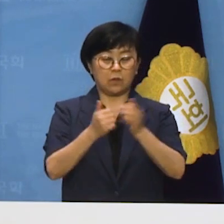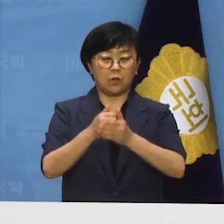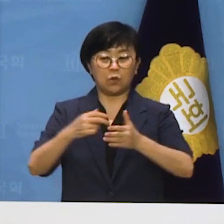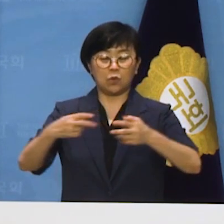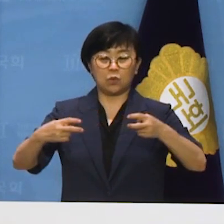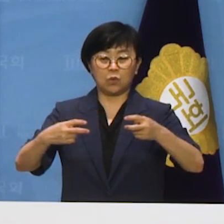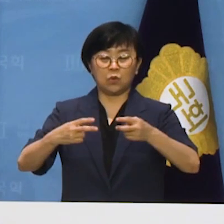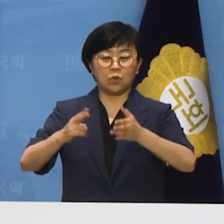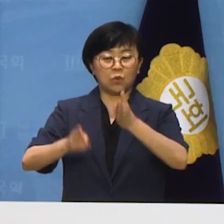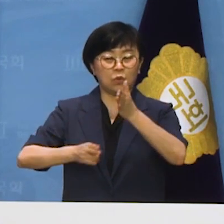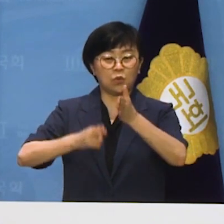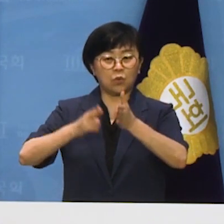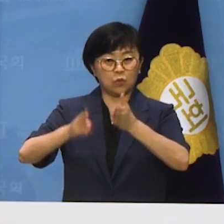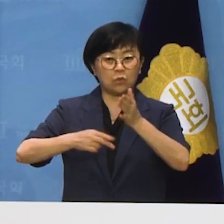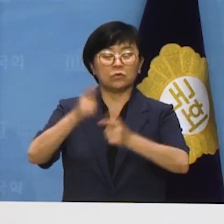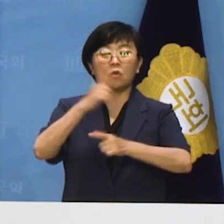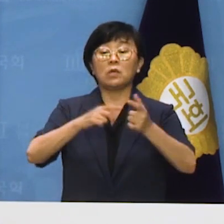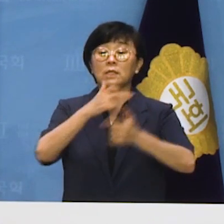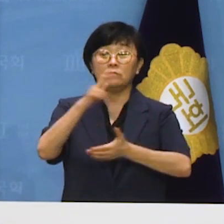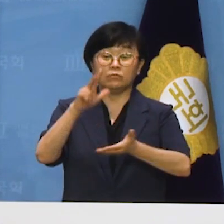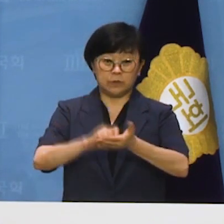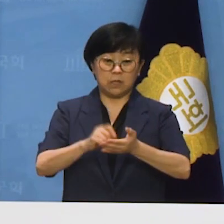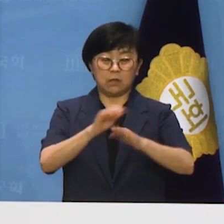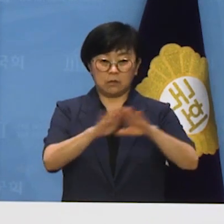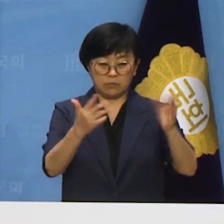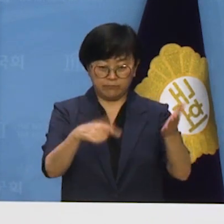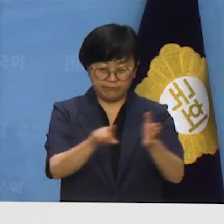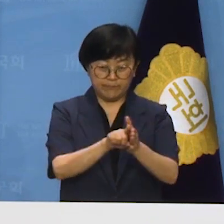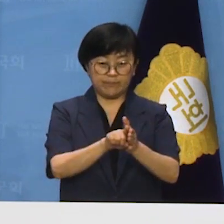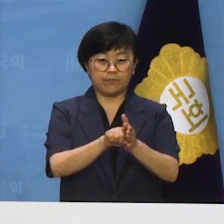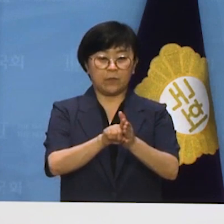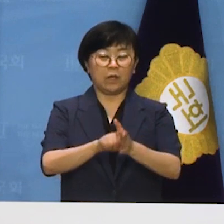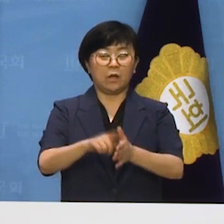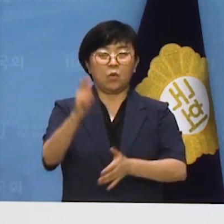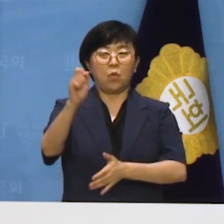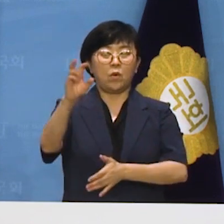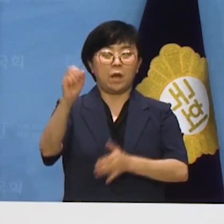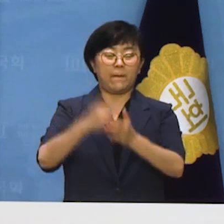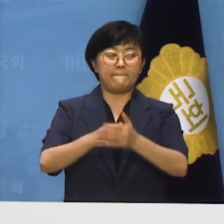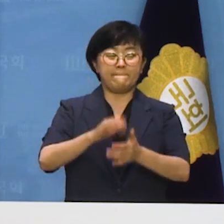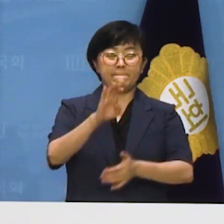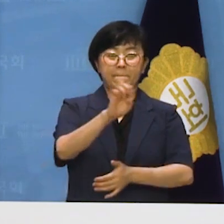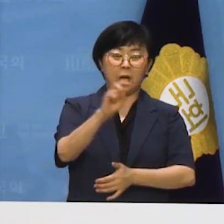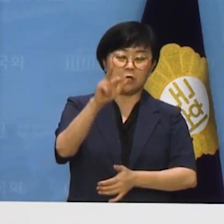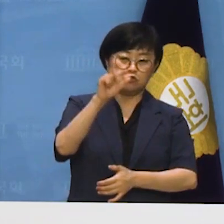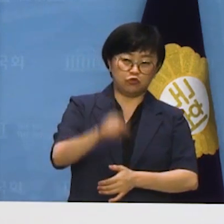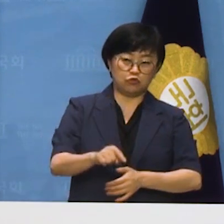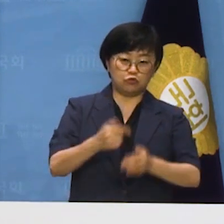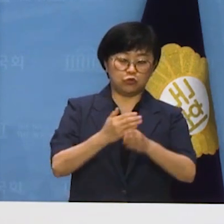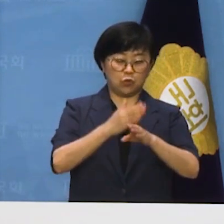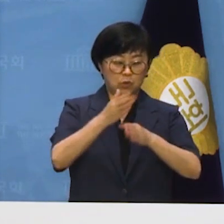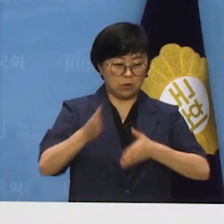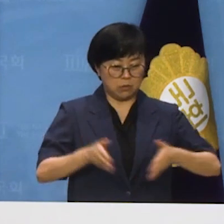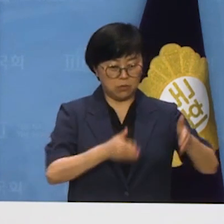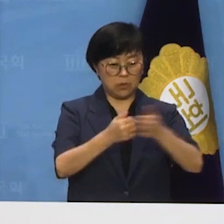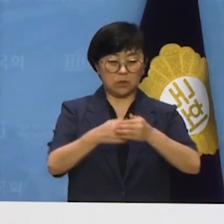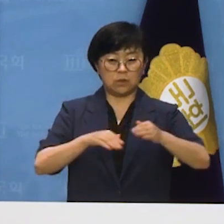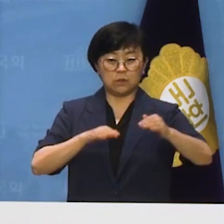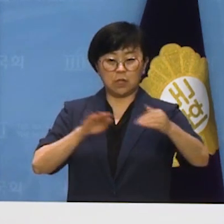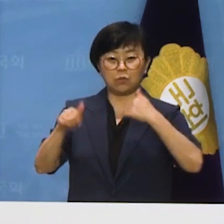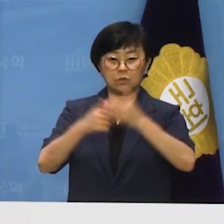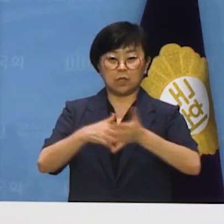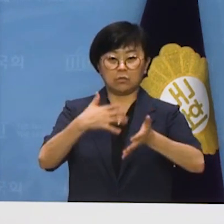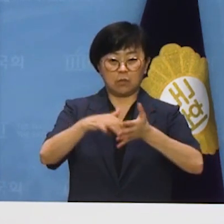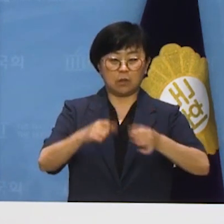교통 나는 재난으로 다가올 것입니다이를 해소하기 위해서는 고향과 파주에서 통일로를 따라 서울로 진입하는 자동차